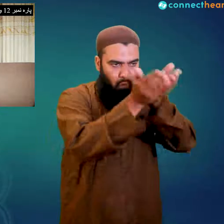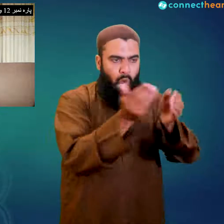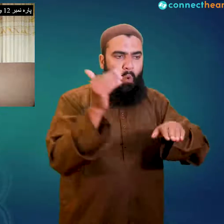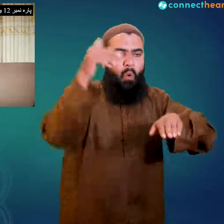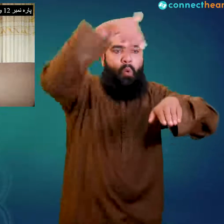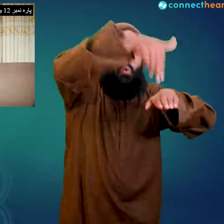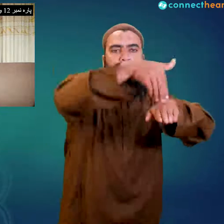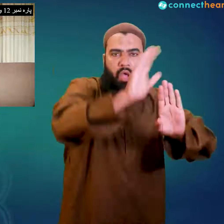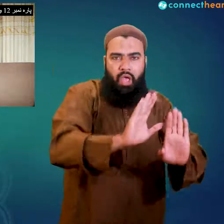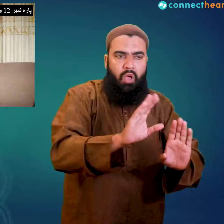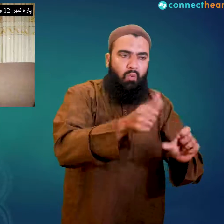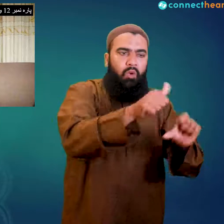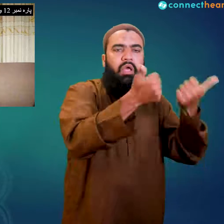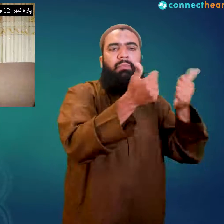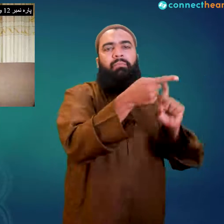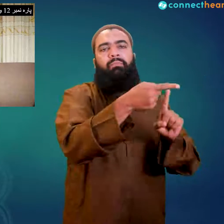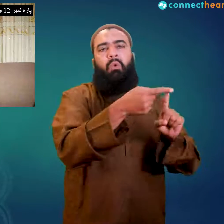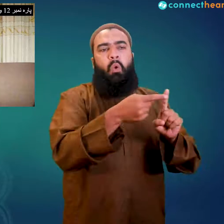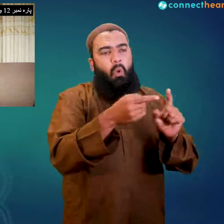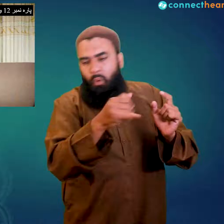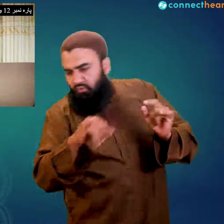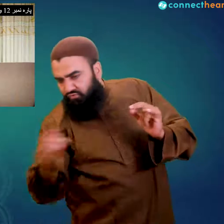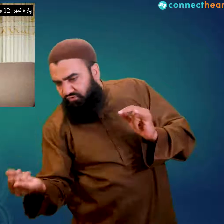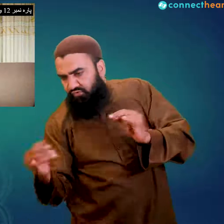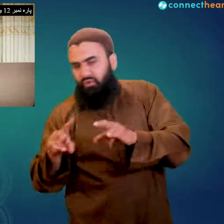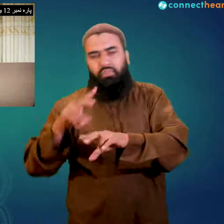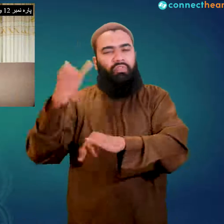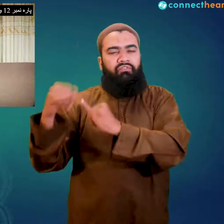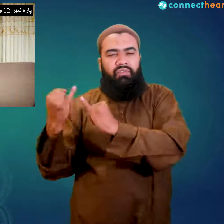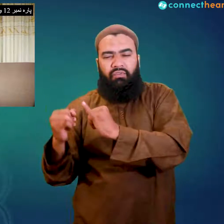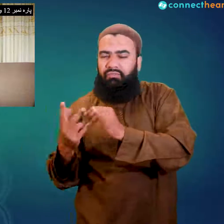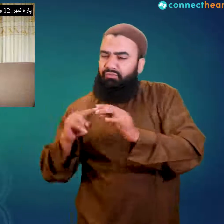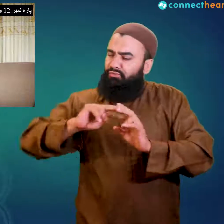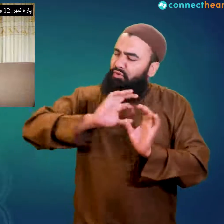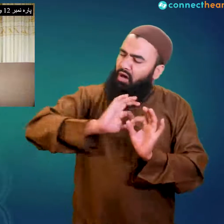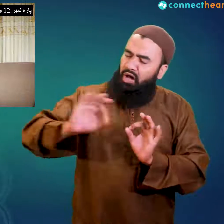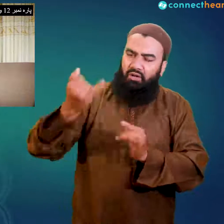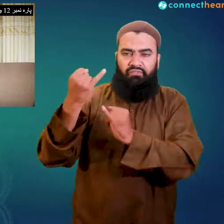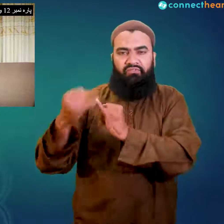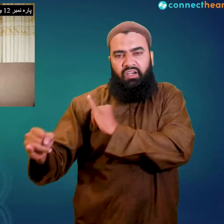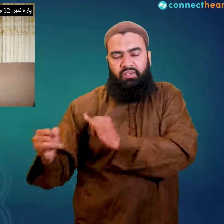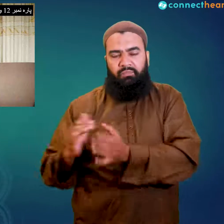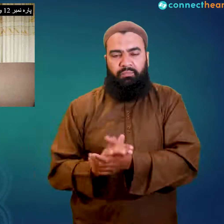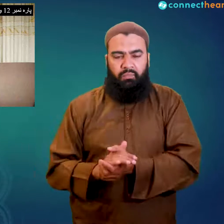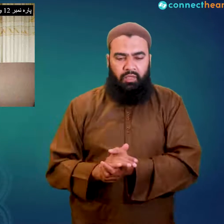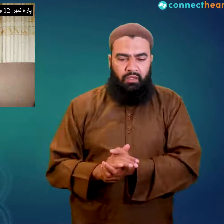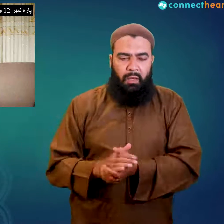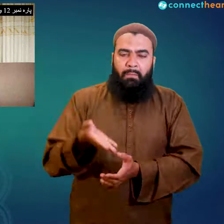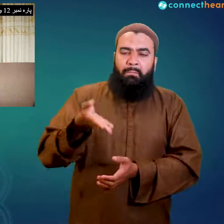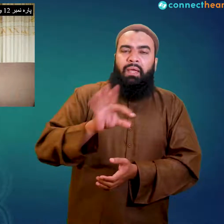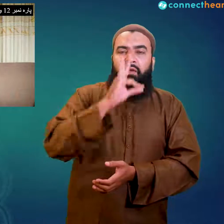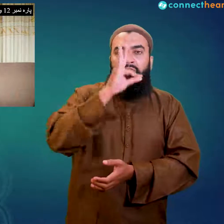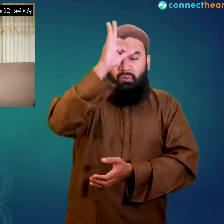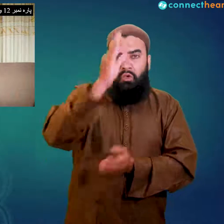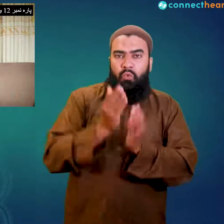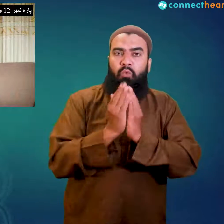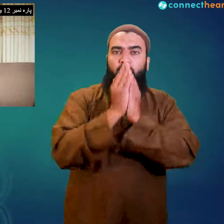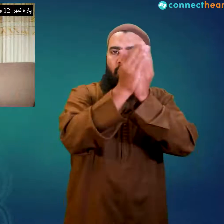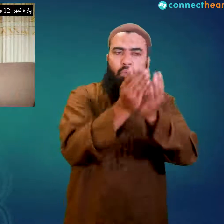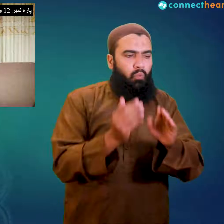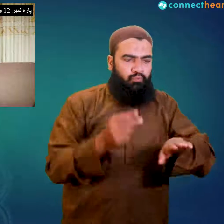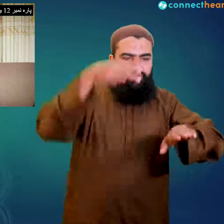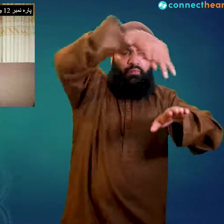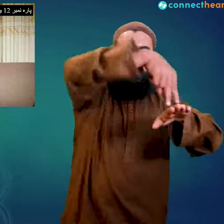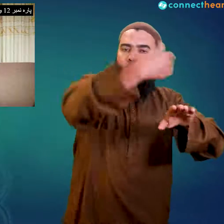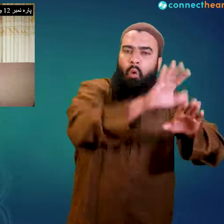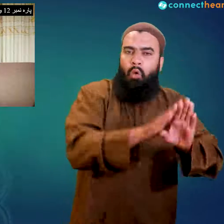السلام کے ساتھ سوار ہوں گے۔ کشتی میں سوار ہو گئے۔ نوح علیہ السلام نے اپنے بیٹے کو دیکھا کہ وہ